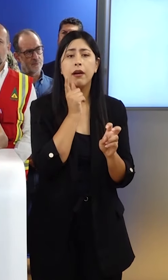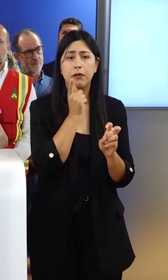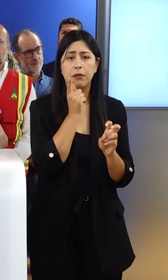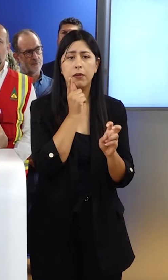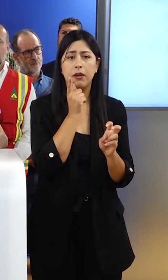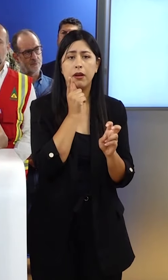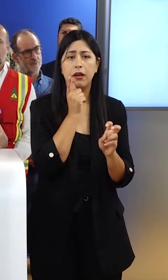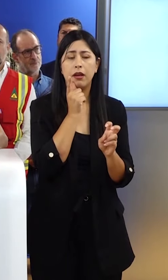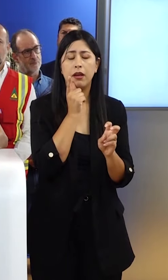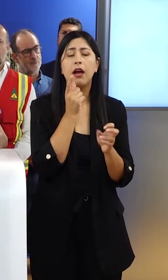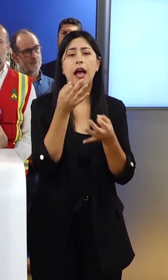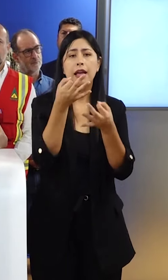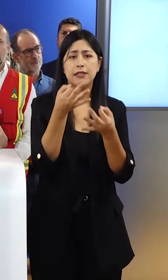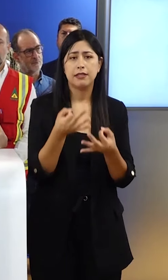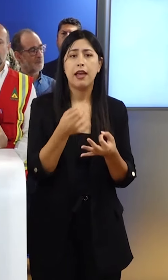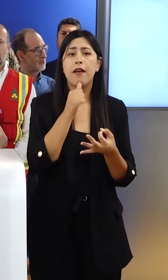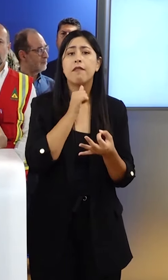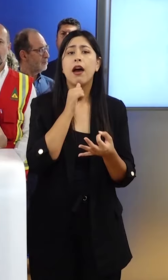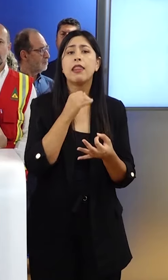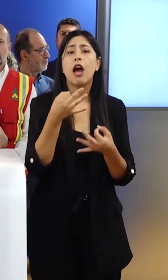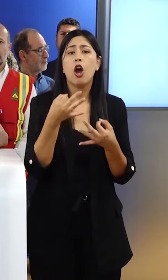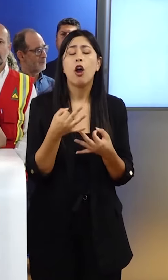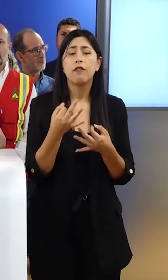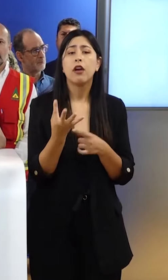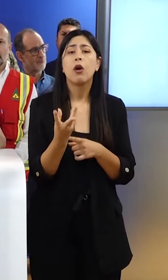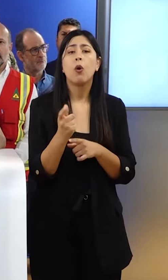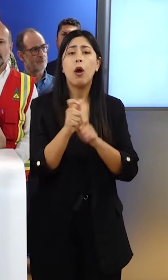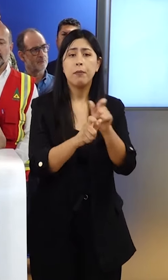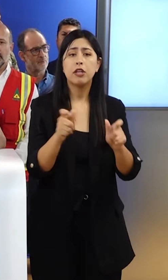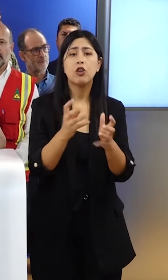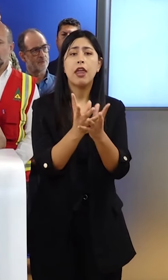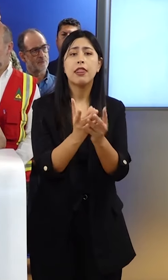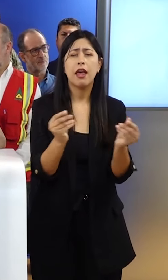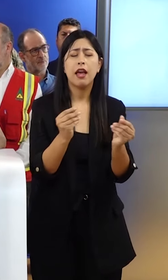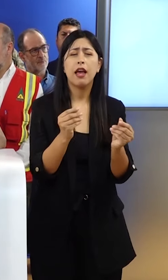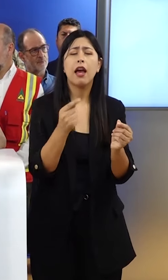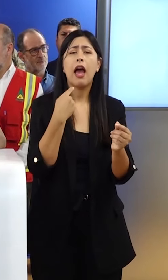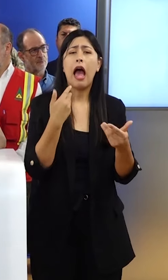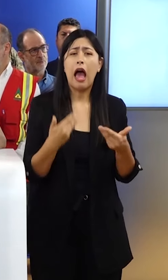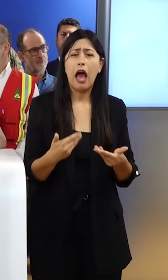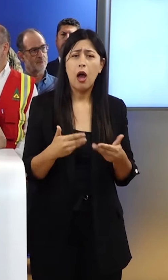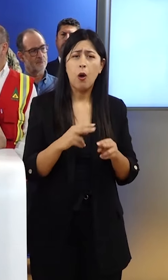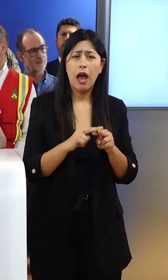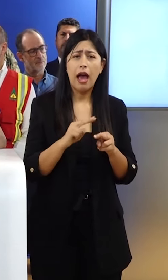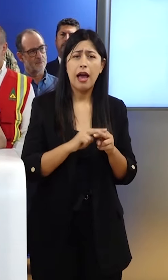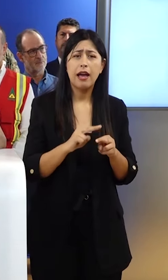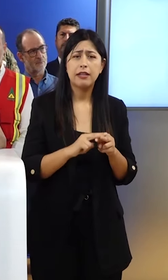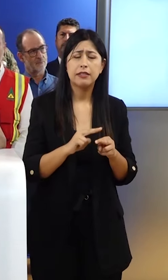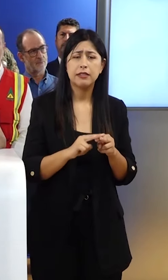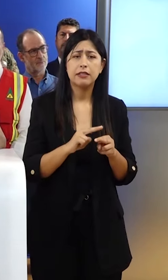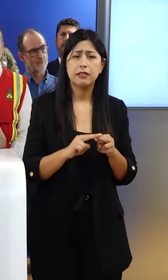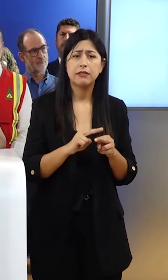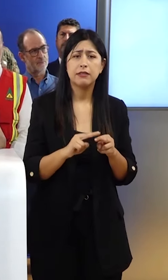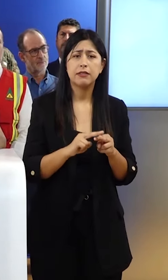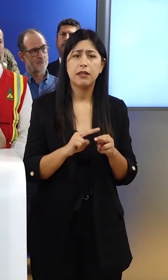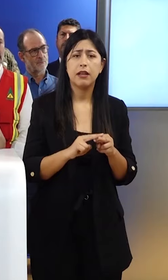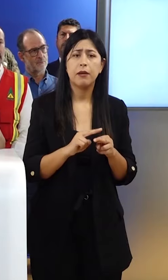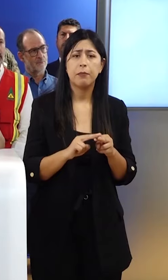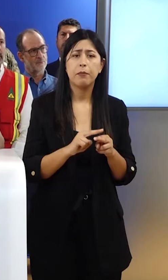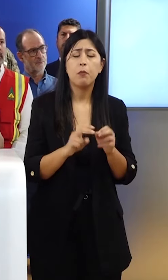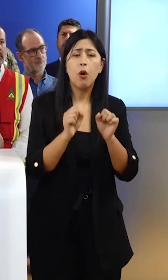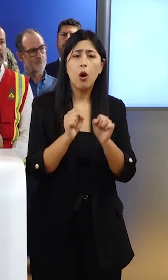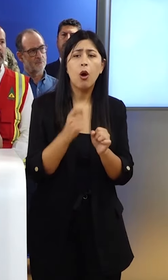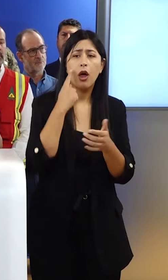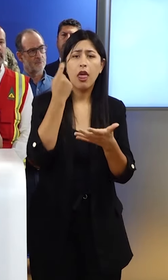también ya mencionaba que falta la confirmación de la cifra de desaparecido Pero qué es lo que se está haciendo en estos momentos para finalmente